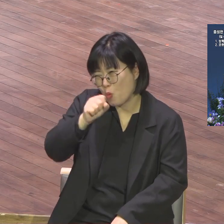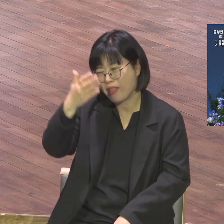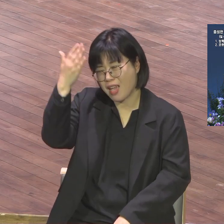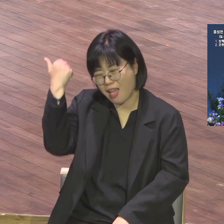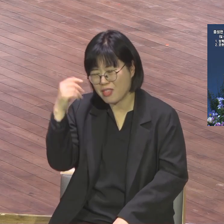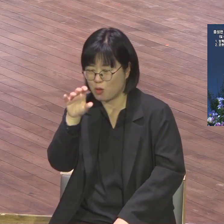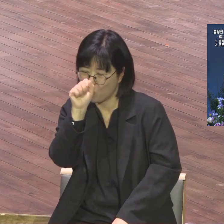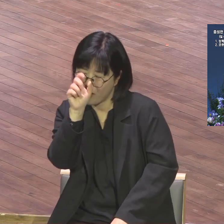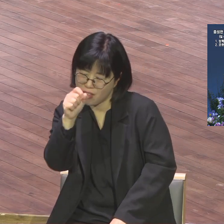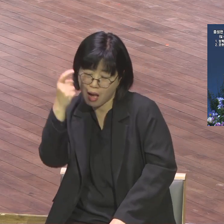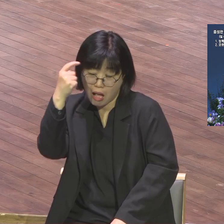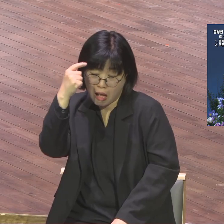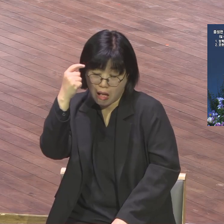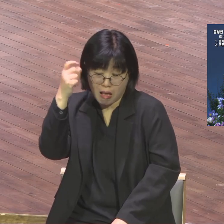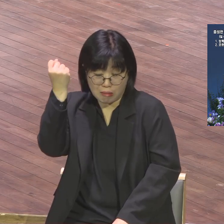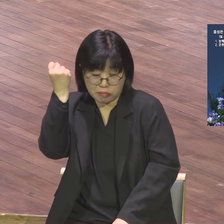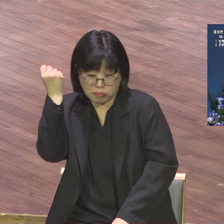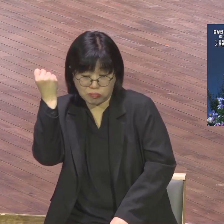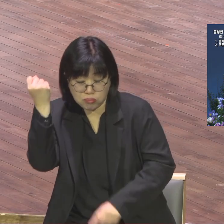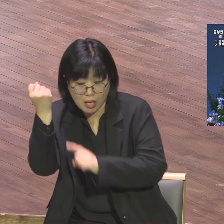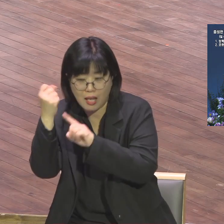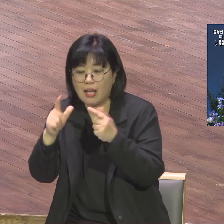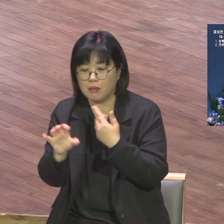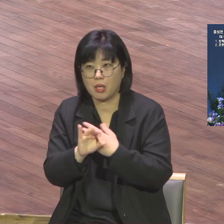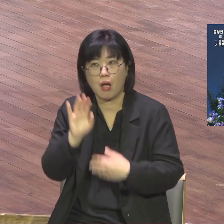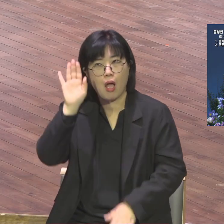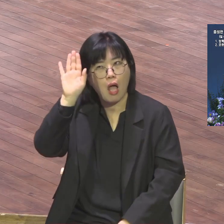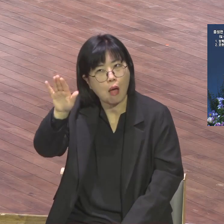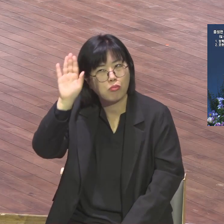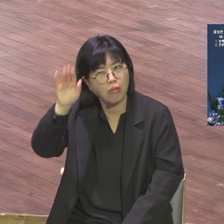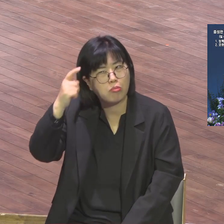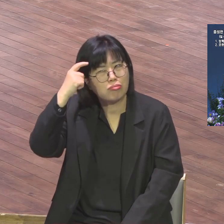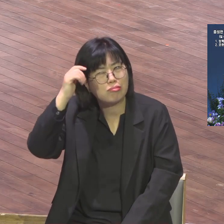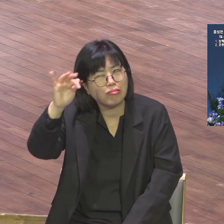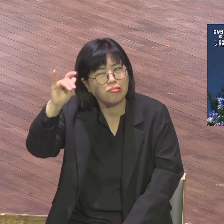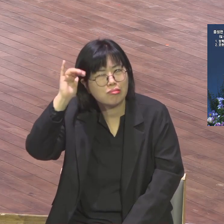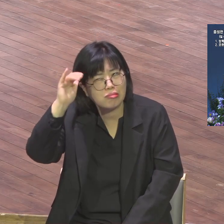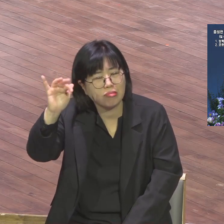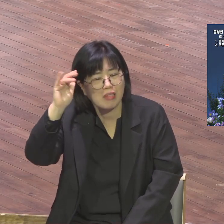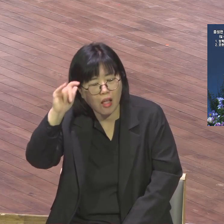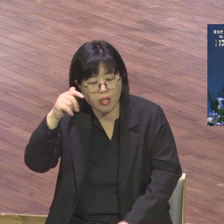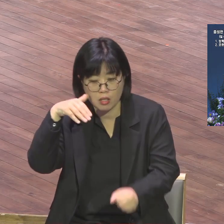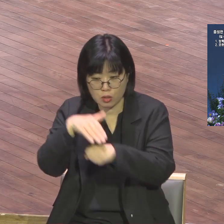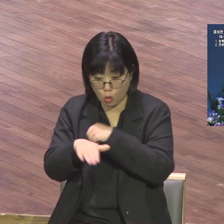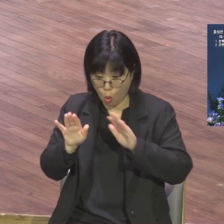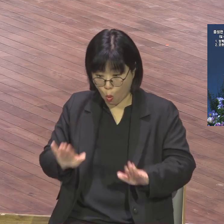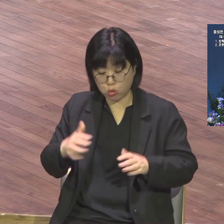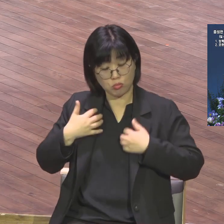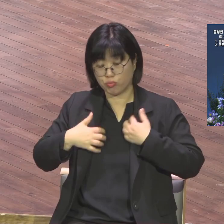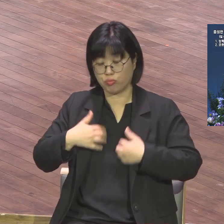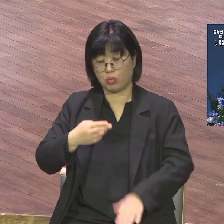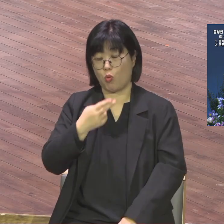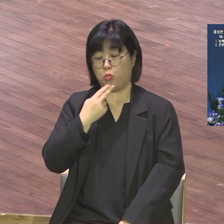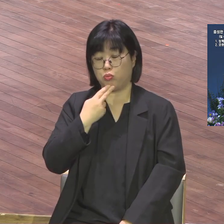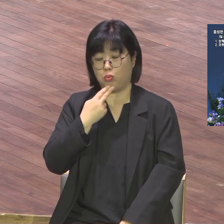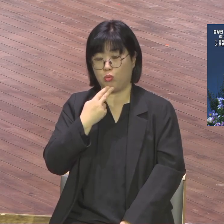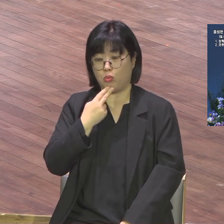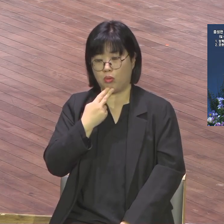누리지 못하는데 미래가 어떻게 행복할 수 있겠어요? 이 순간을 못 누리는데, 오늘을 못